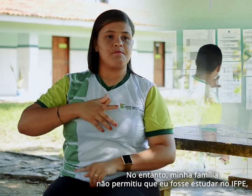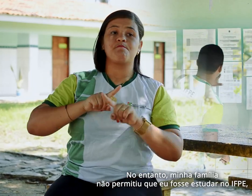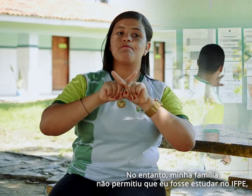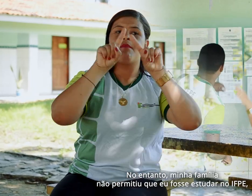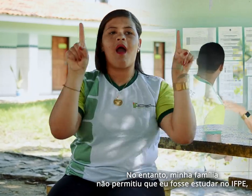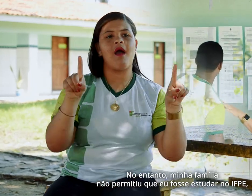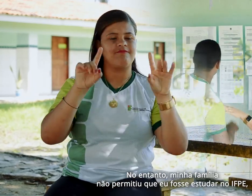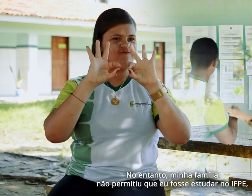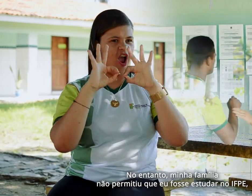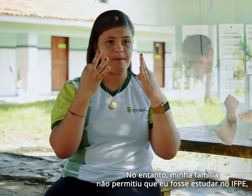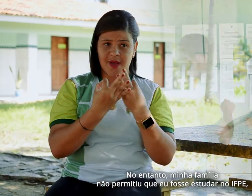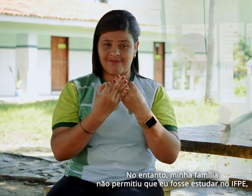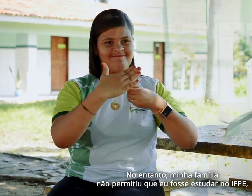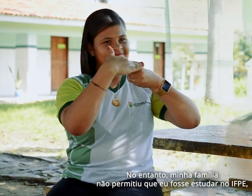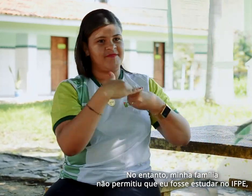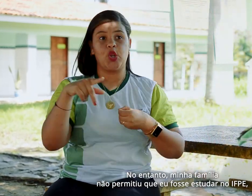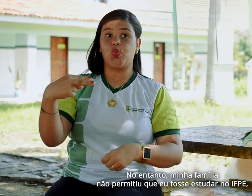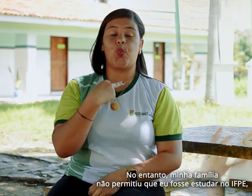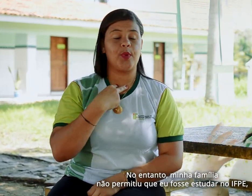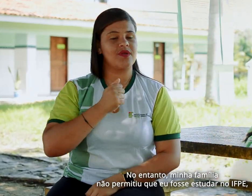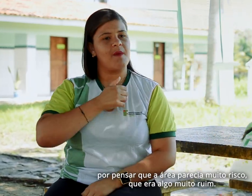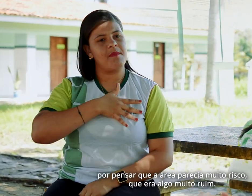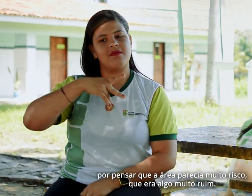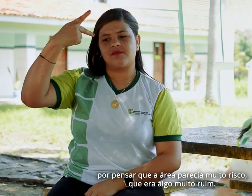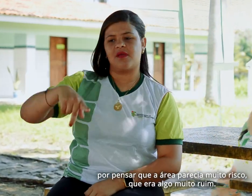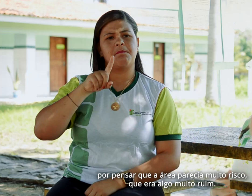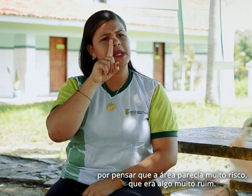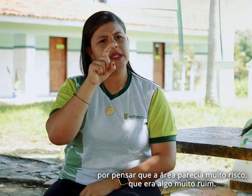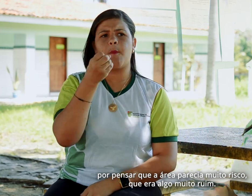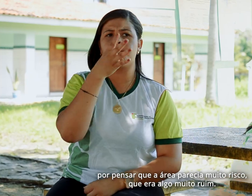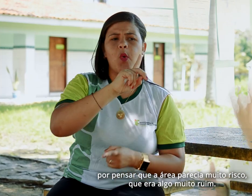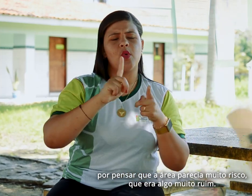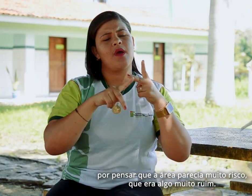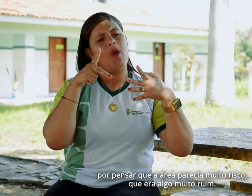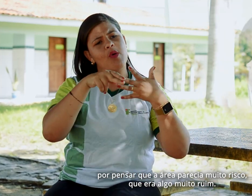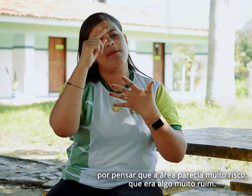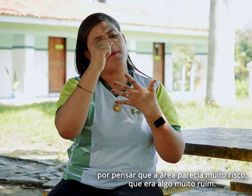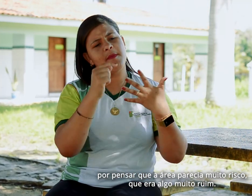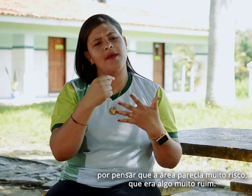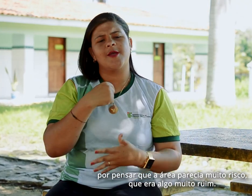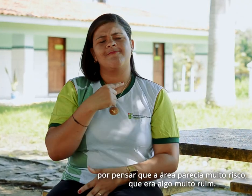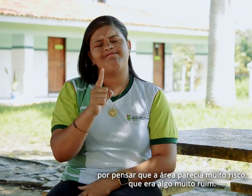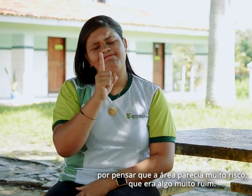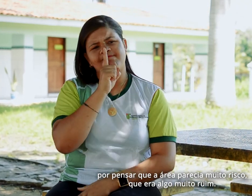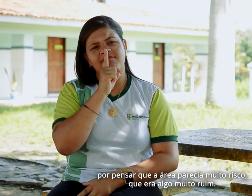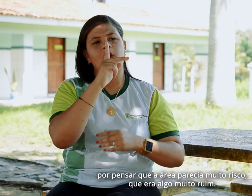entanto, minha família não permitiu que eu fosse estudar no IFPE, por pensar que a área oferecia muito risco, que era muito ruim.